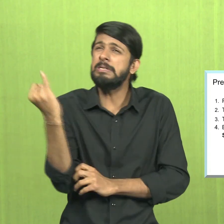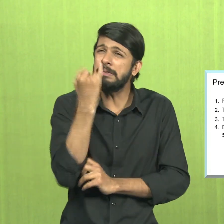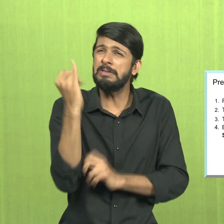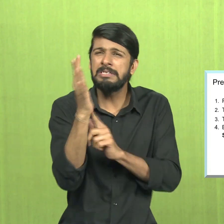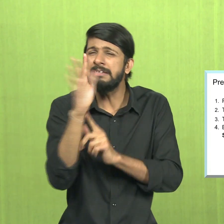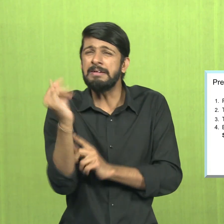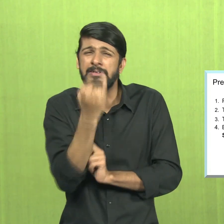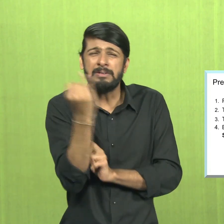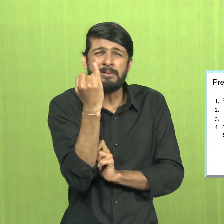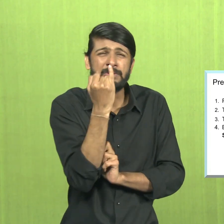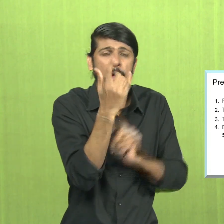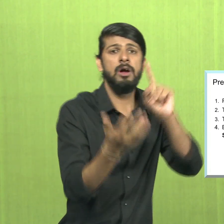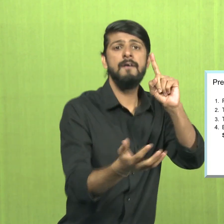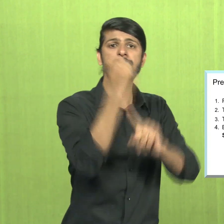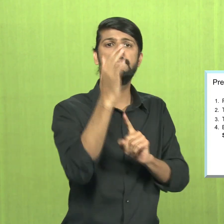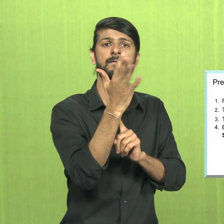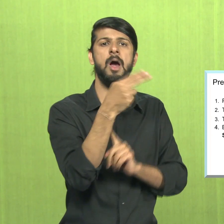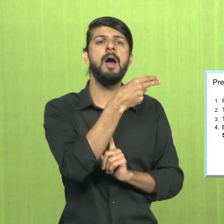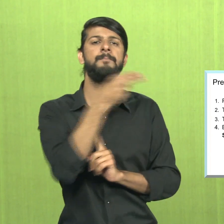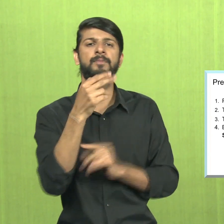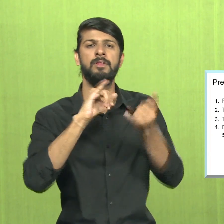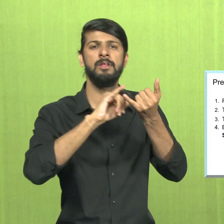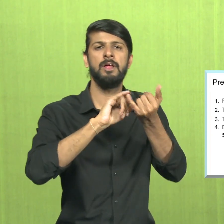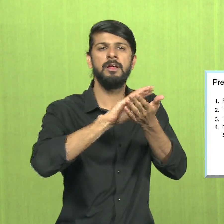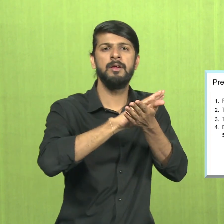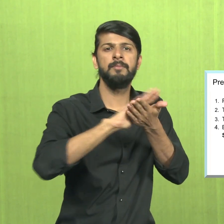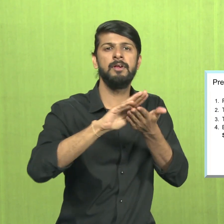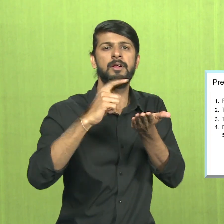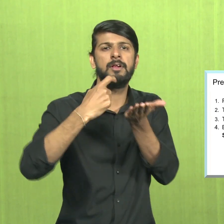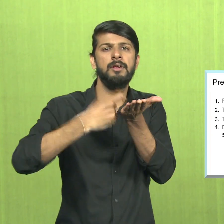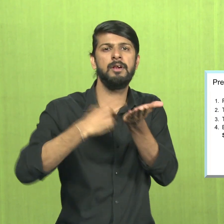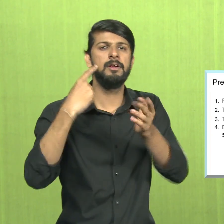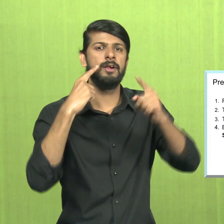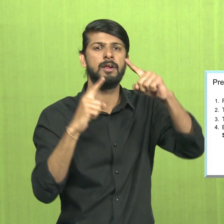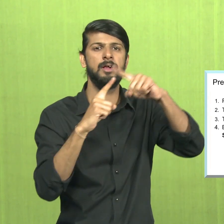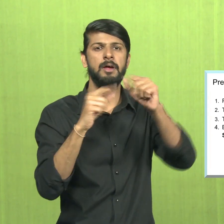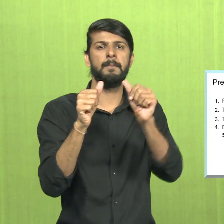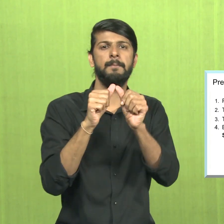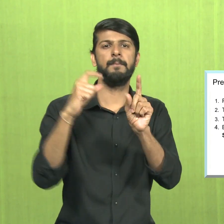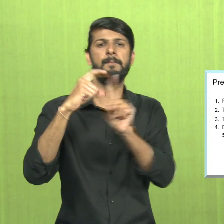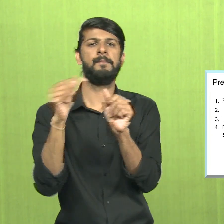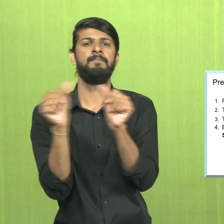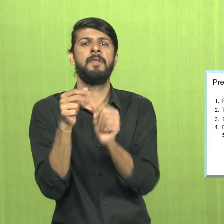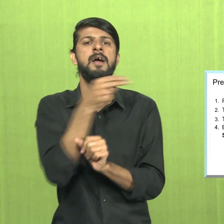एंड यह टो बे रिप्लेनिश्ड बाय अनदर किंड आफ ड्यूरेबल फैमिली विच वास नोन एस